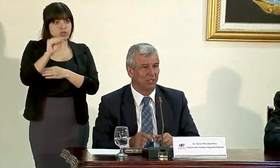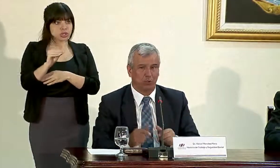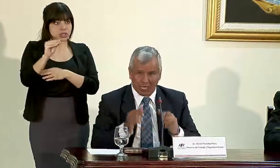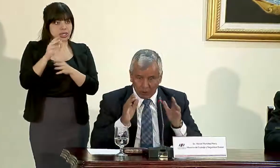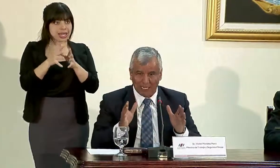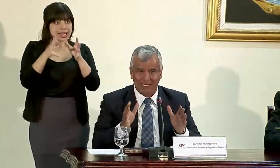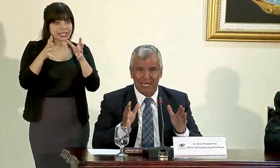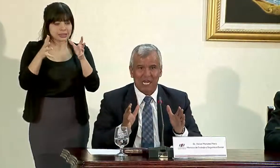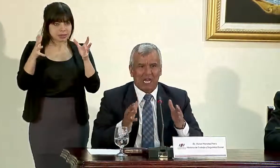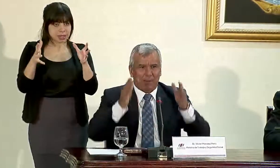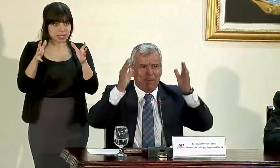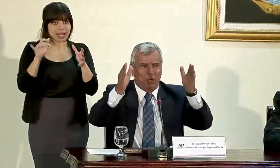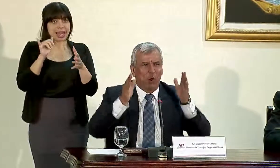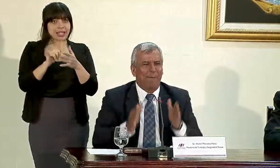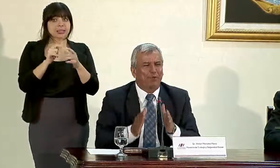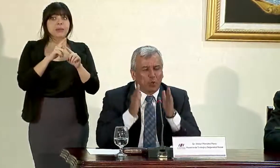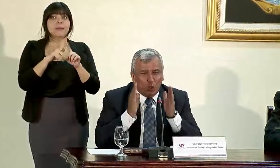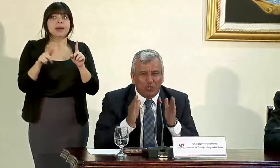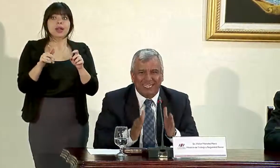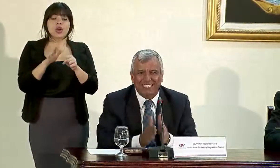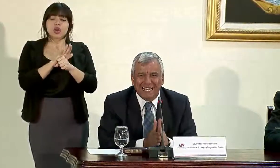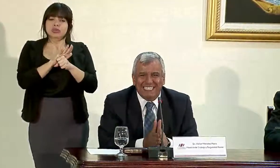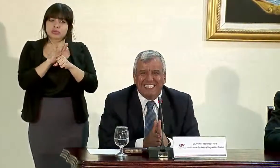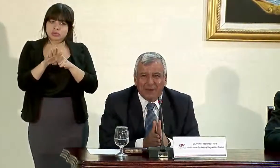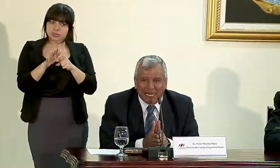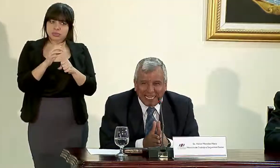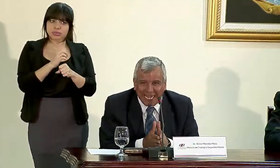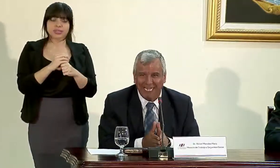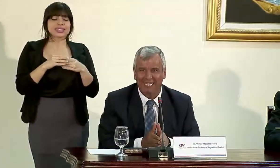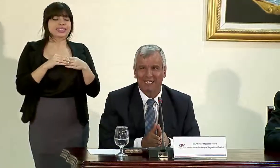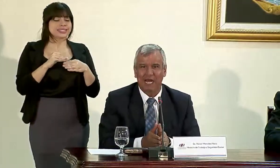porcentaje de crecimiento. Eso es. Pero con